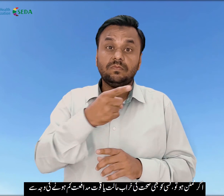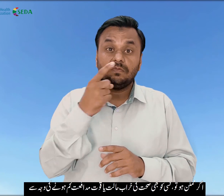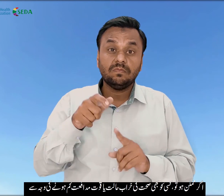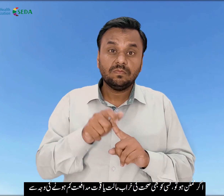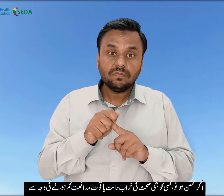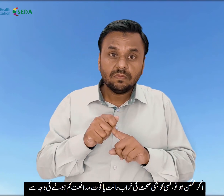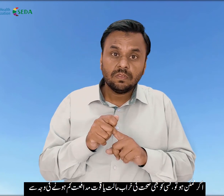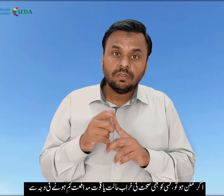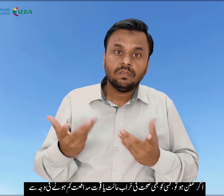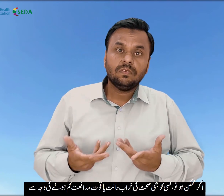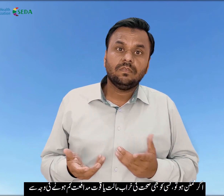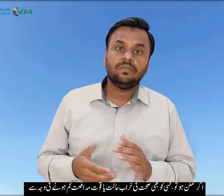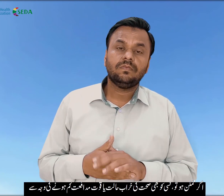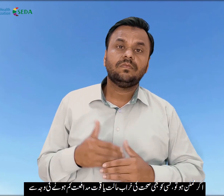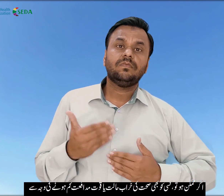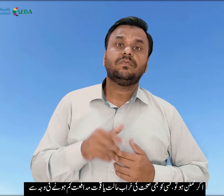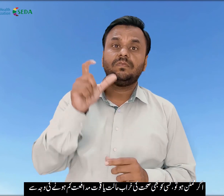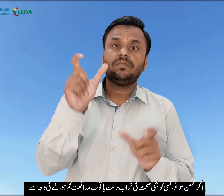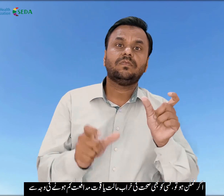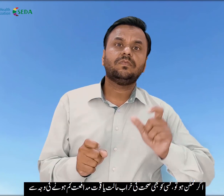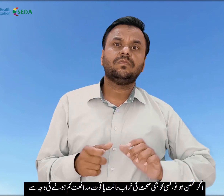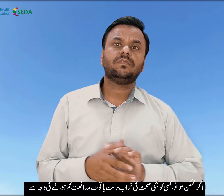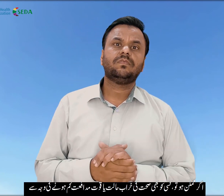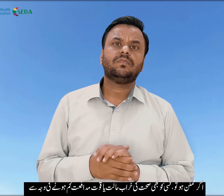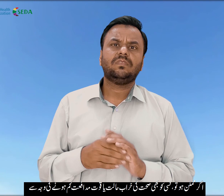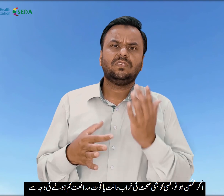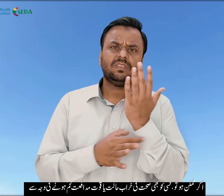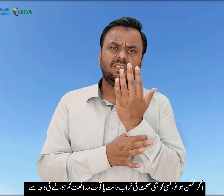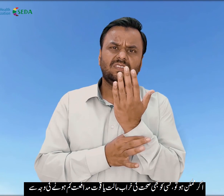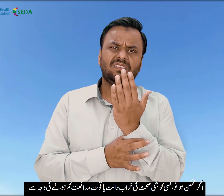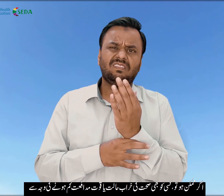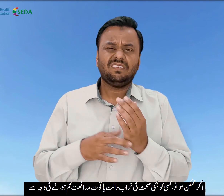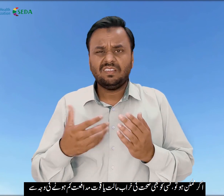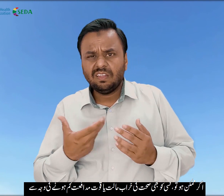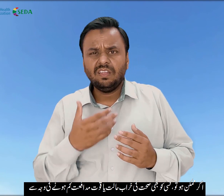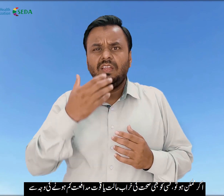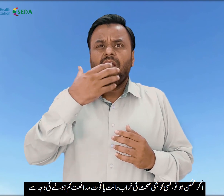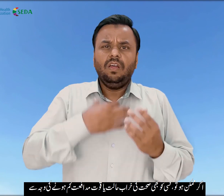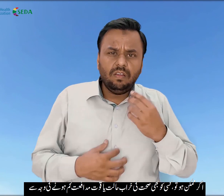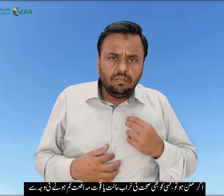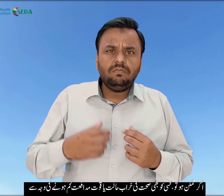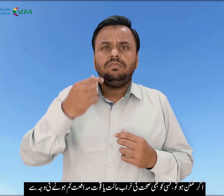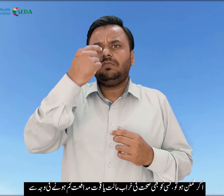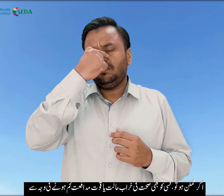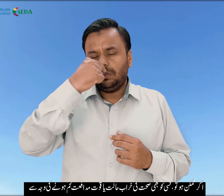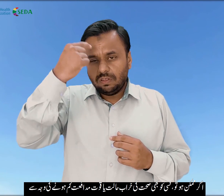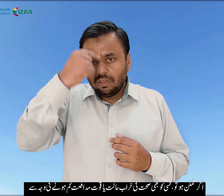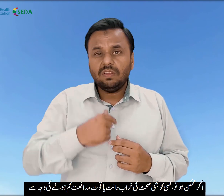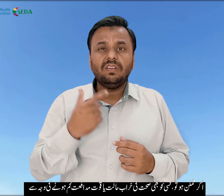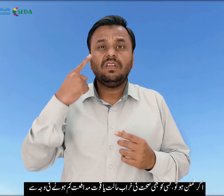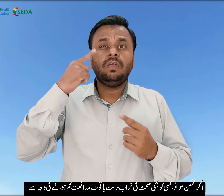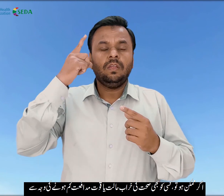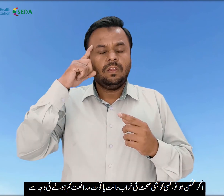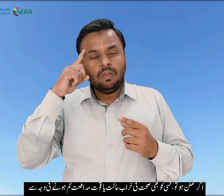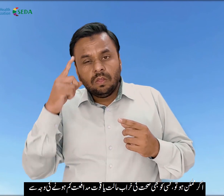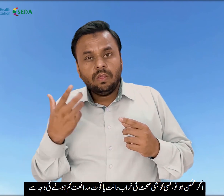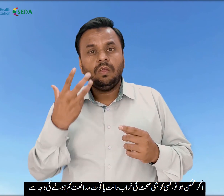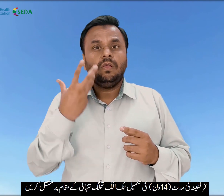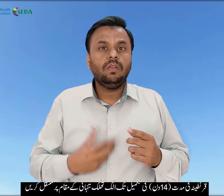تو کسی کو بھی صحت کی خراب حالت یا قوت مدافعت کم ہونے کی وجہ سے